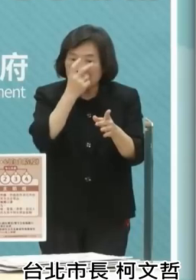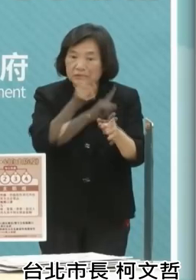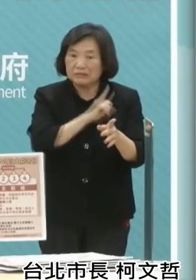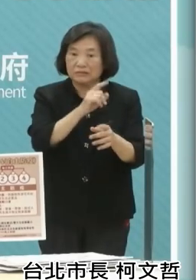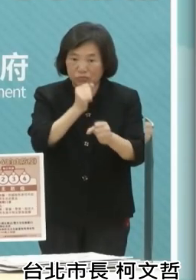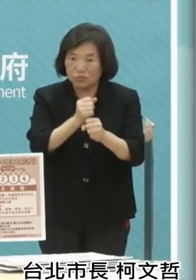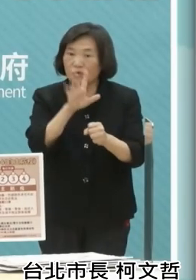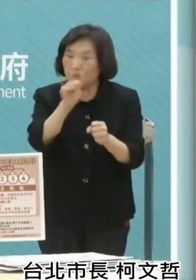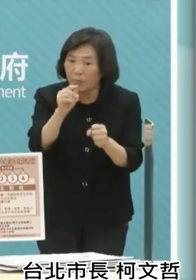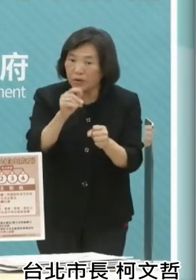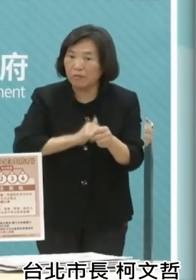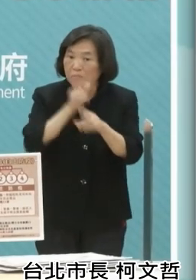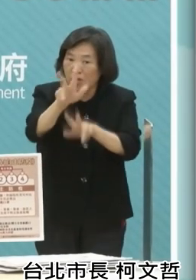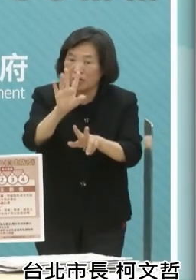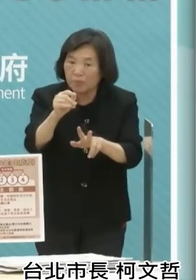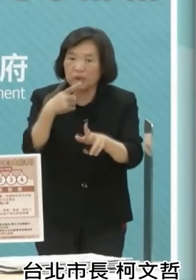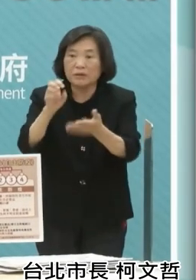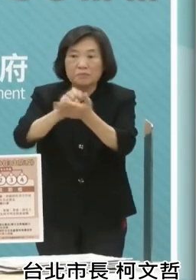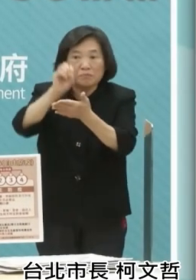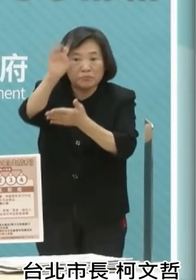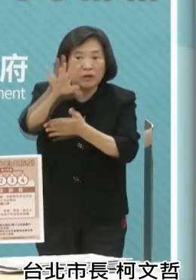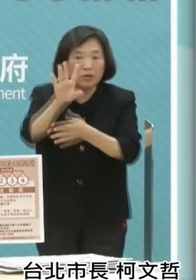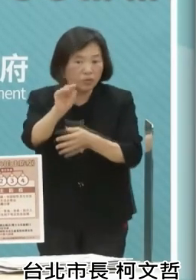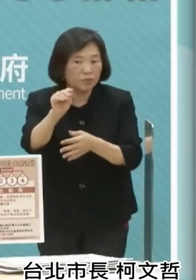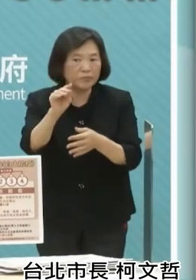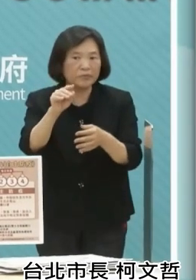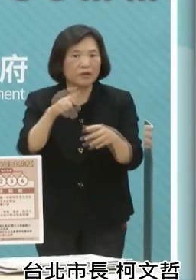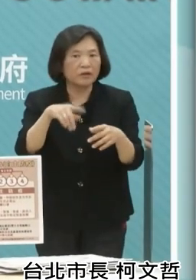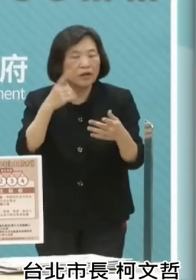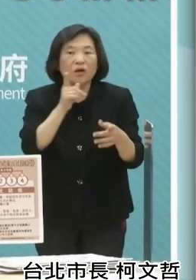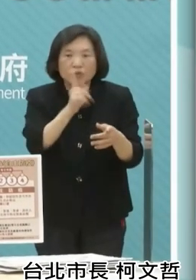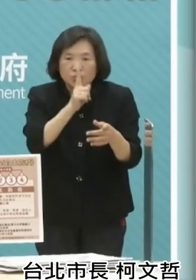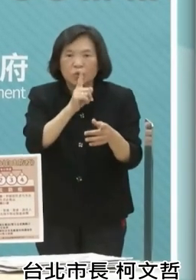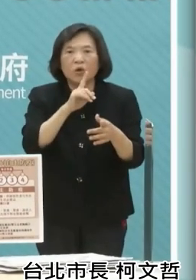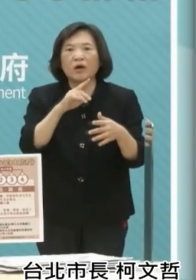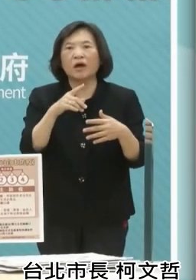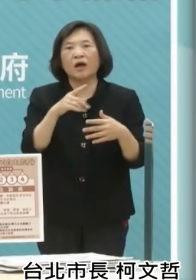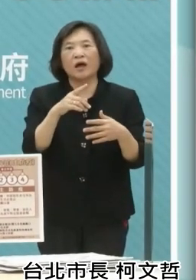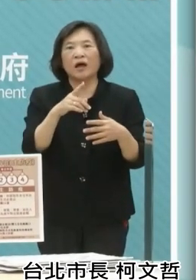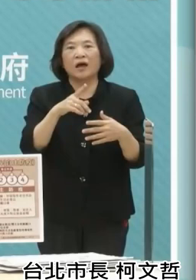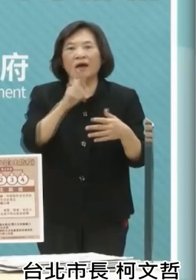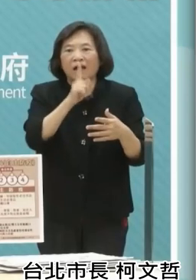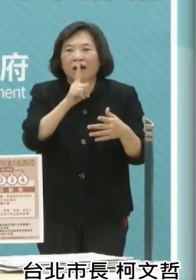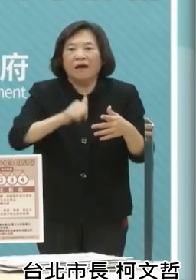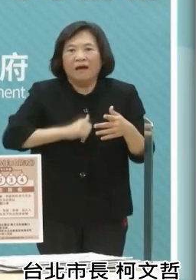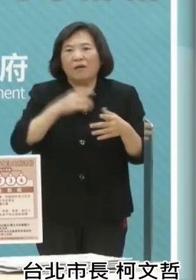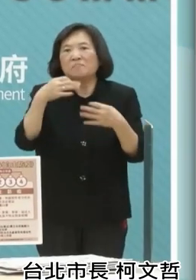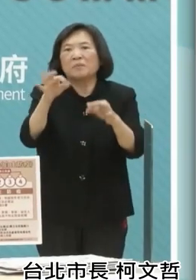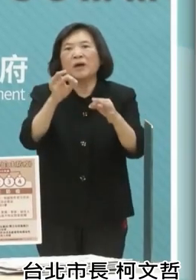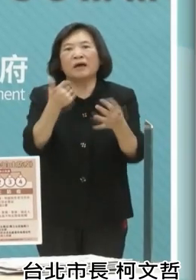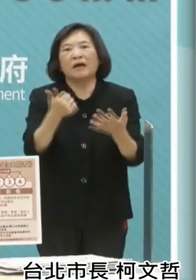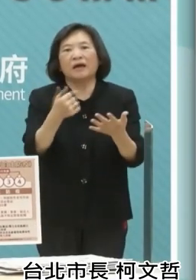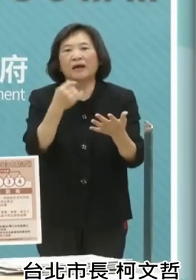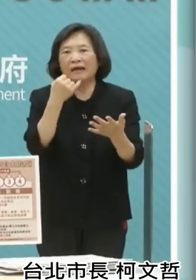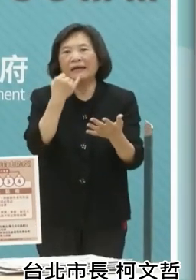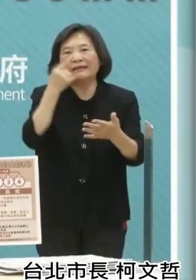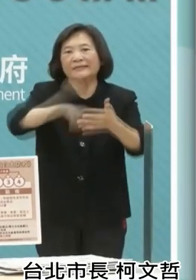准确，而且还会回报，讲比较简单的哦，实际执行上有困难，但是这样